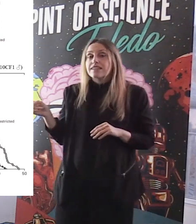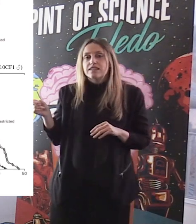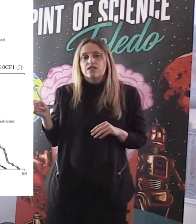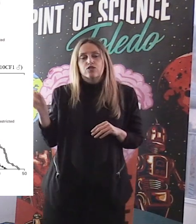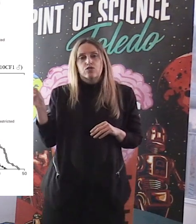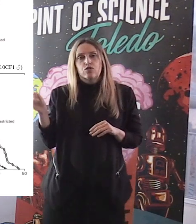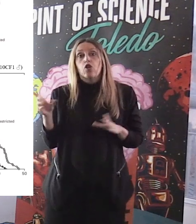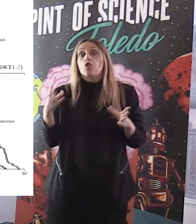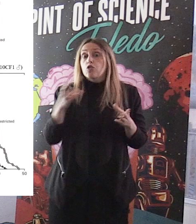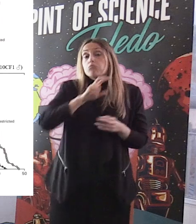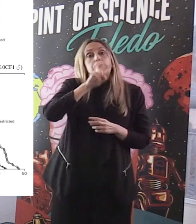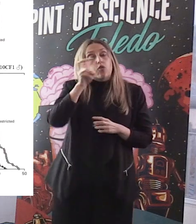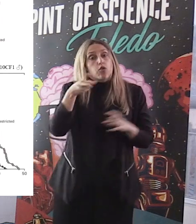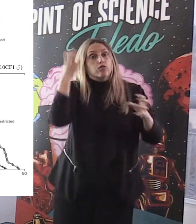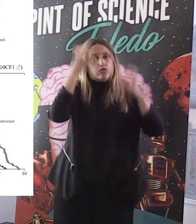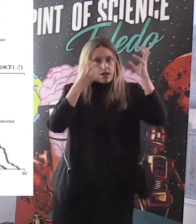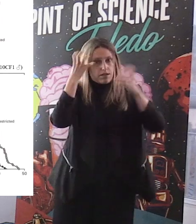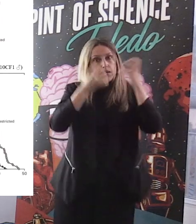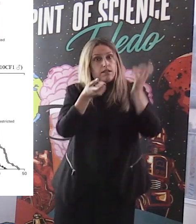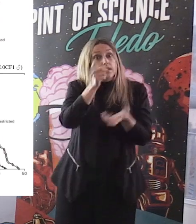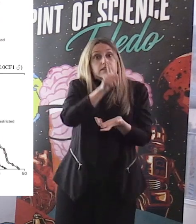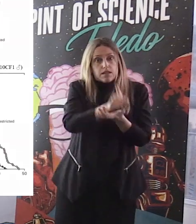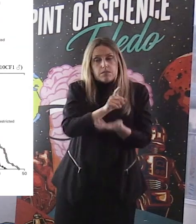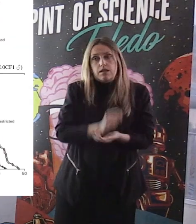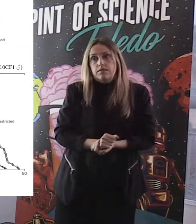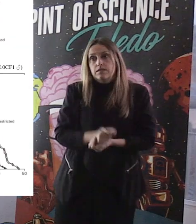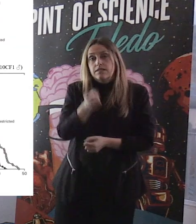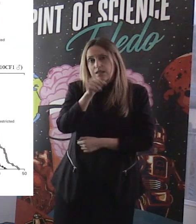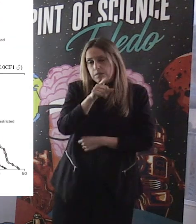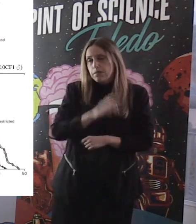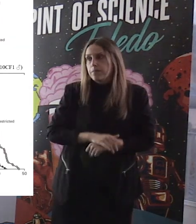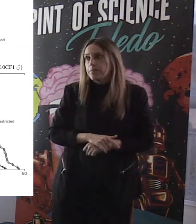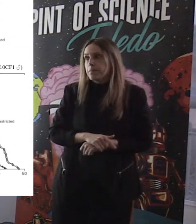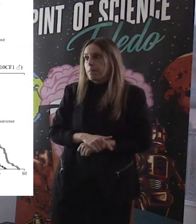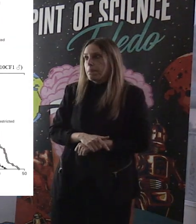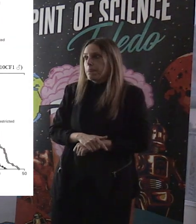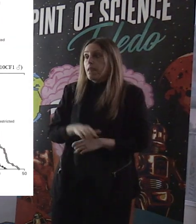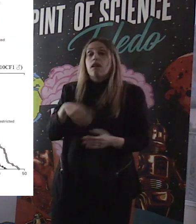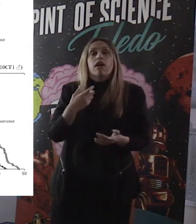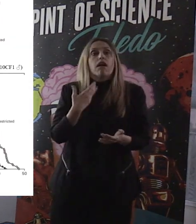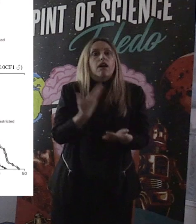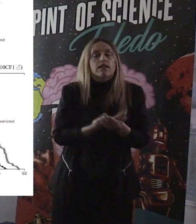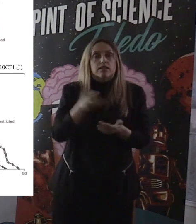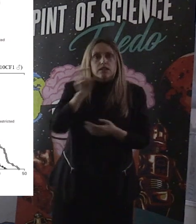con muchas otras especies también, hasta Drosófila, hasta las moscas.